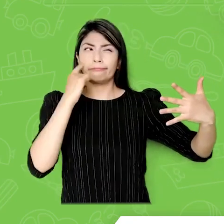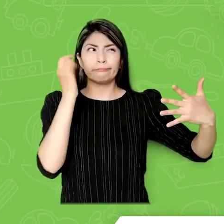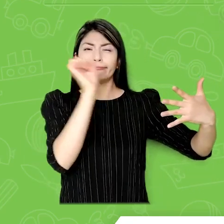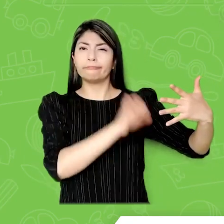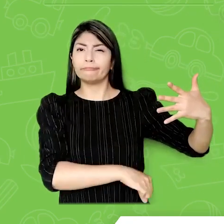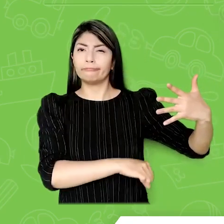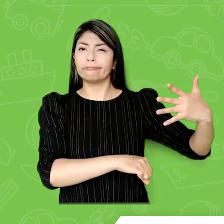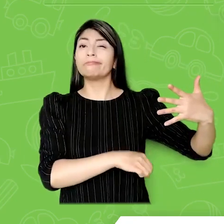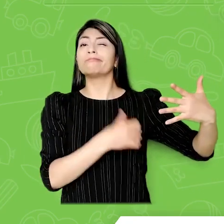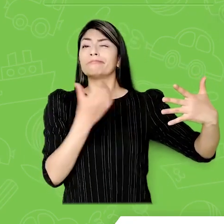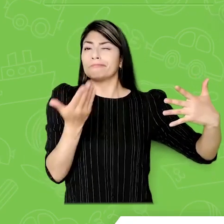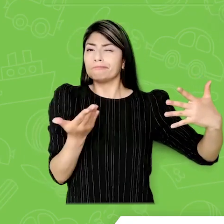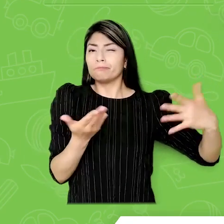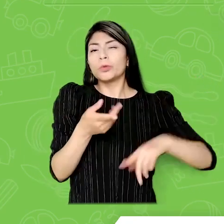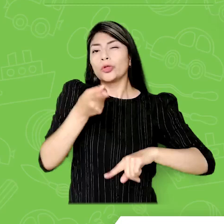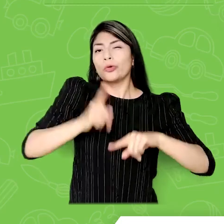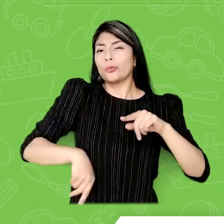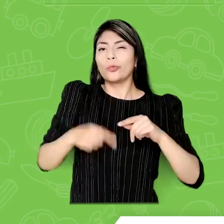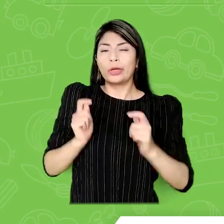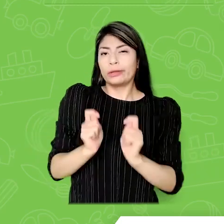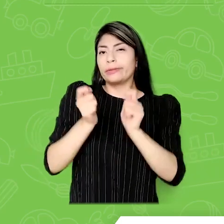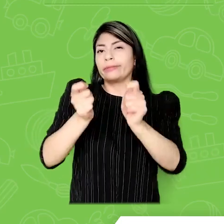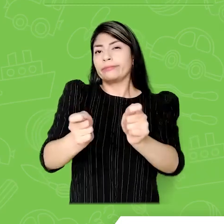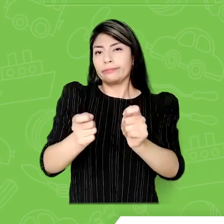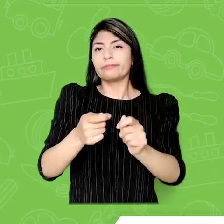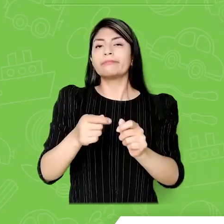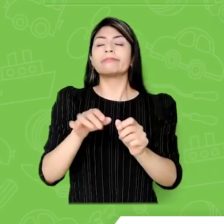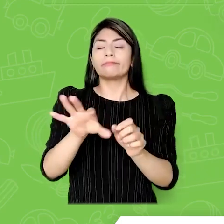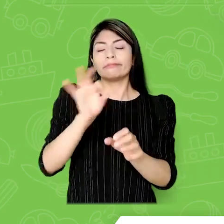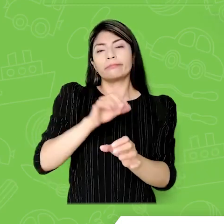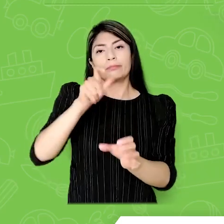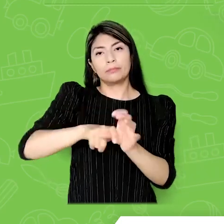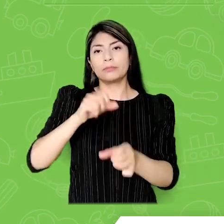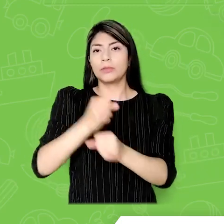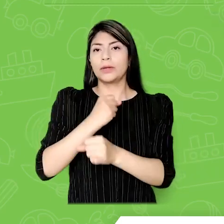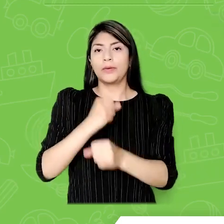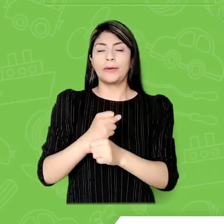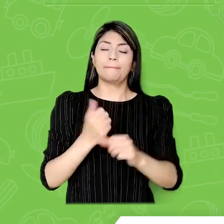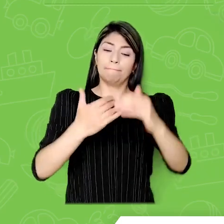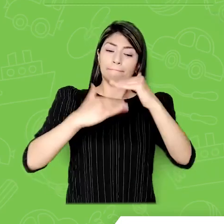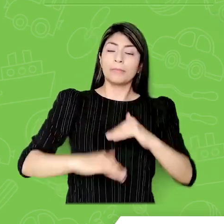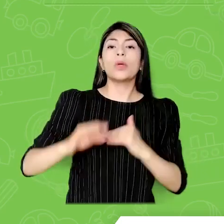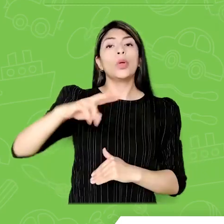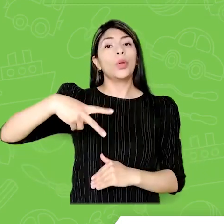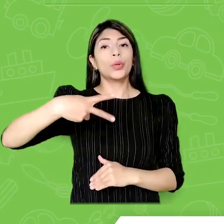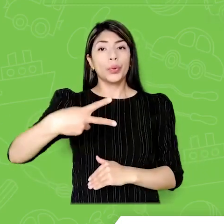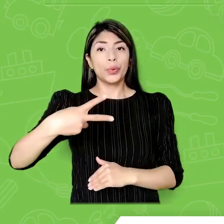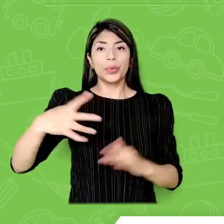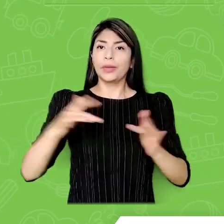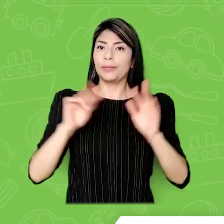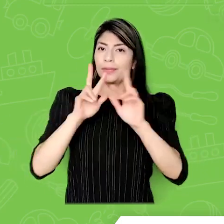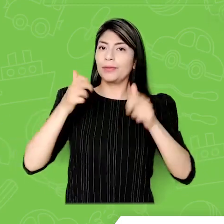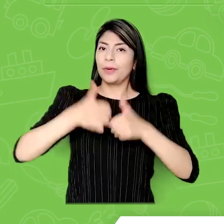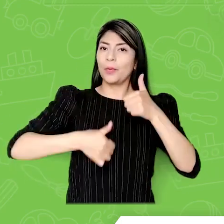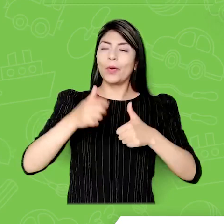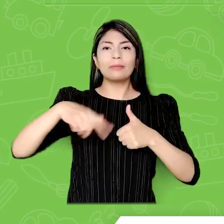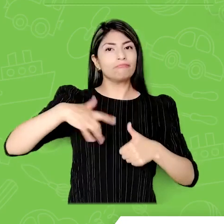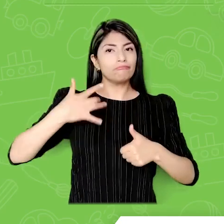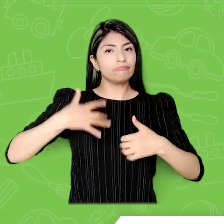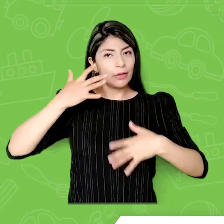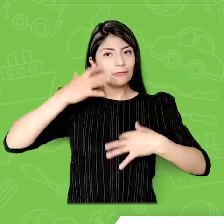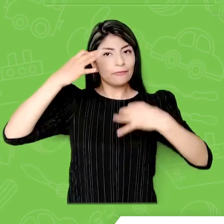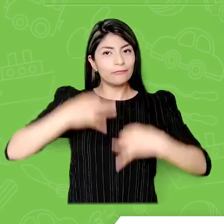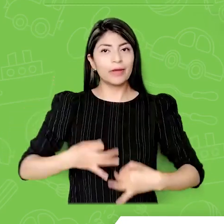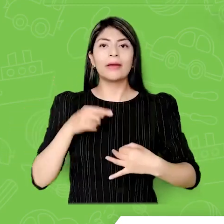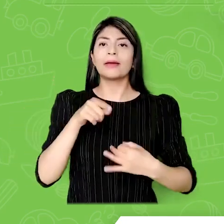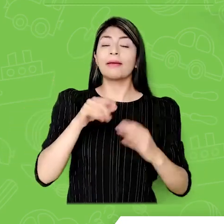Parágrafo 2. En virtud de la presunción de la buena fe de que trata el artículo 83 de la Constitución Política, el